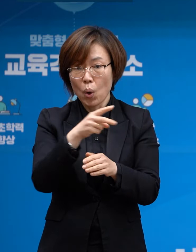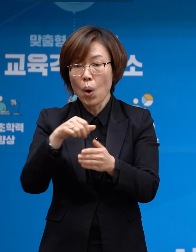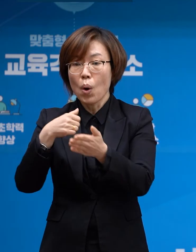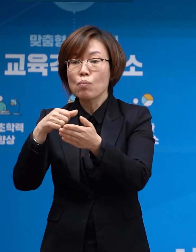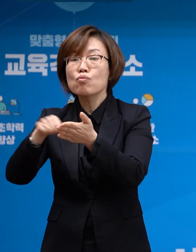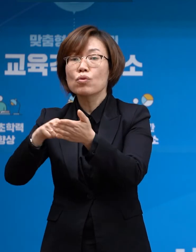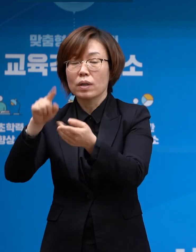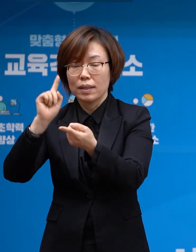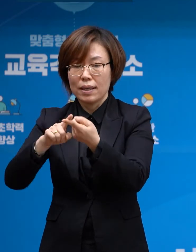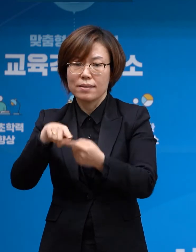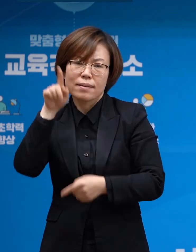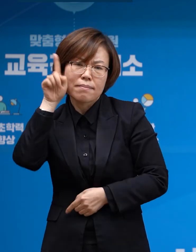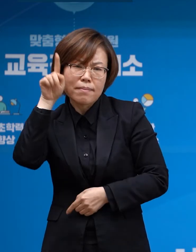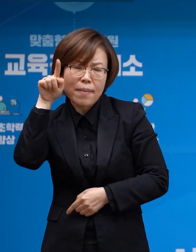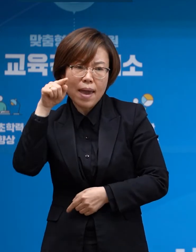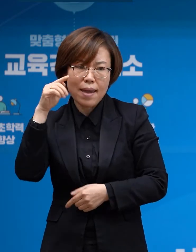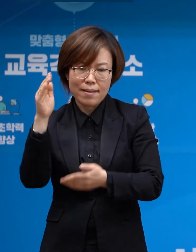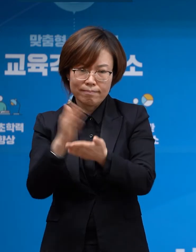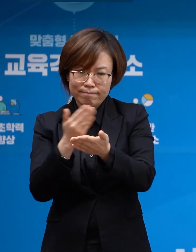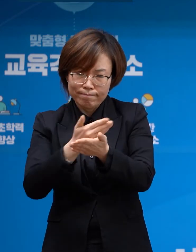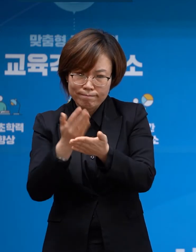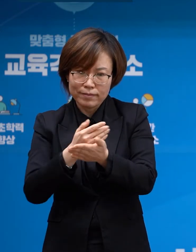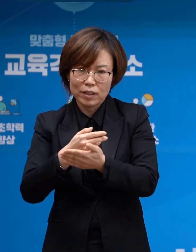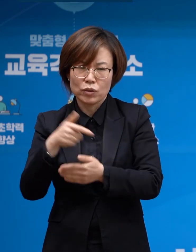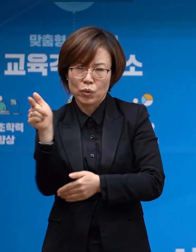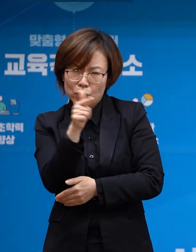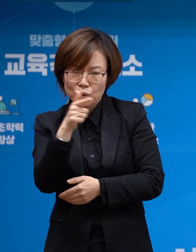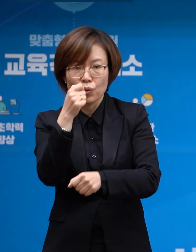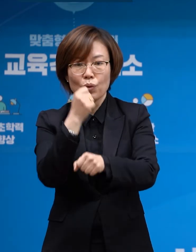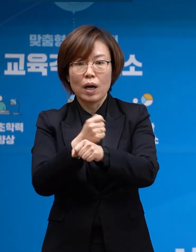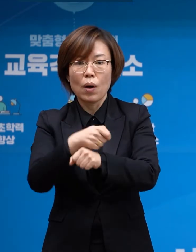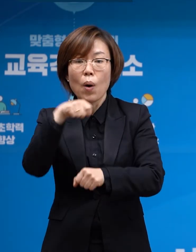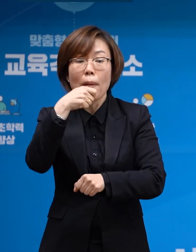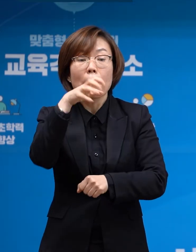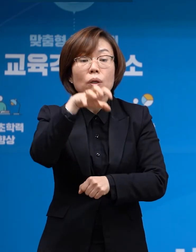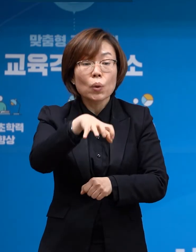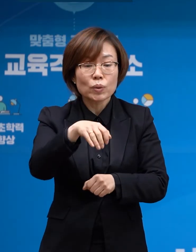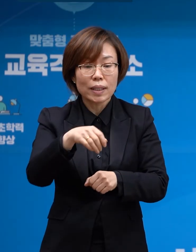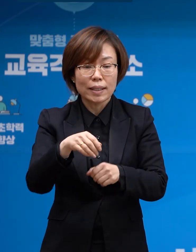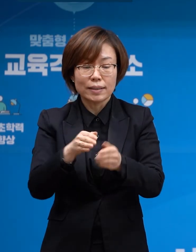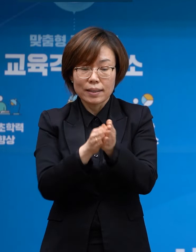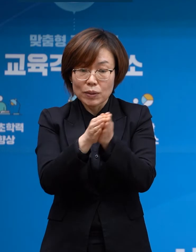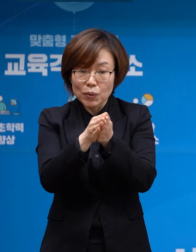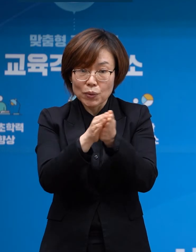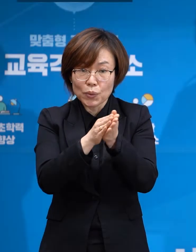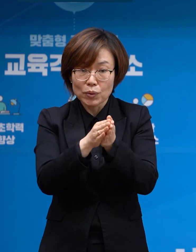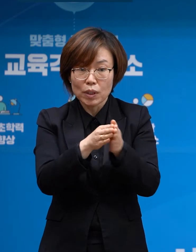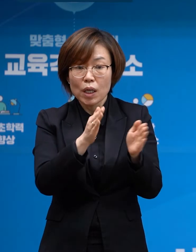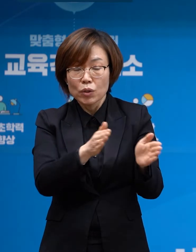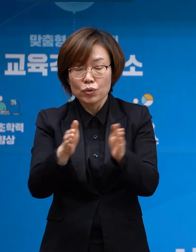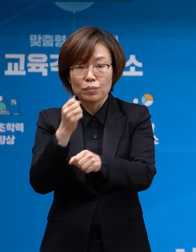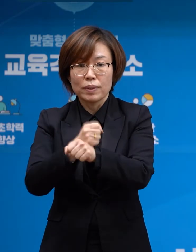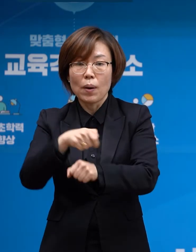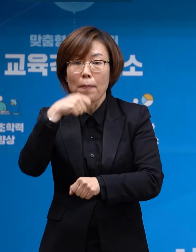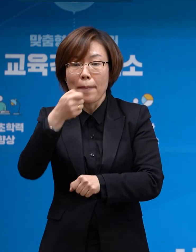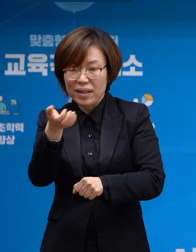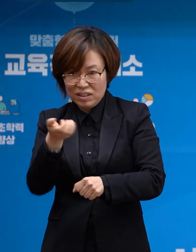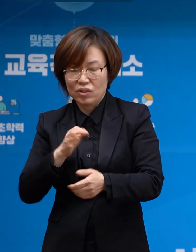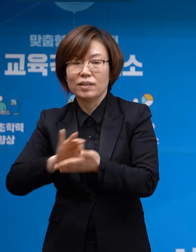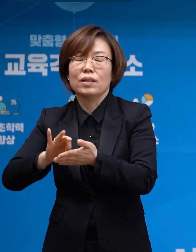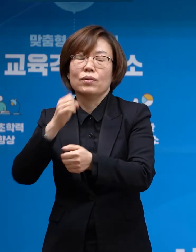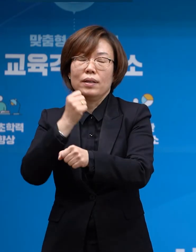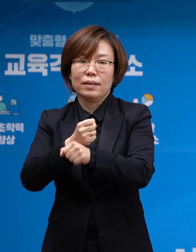대해서는 매일 청소와 소독을 실시하고 식당 입구에 손소독제를 비치하여 식사 전